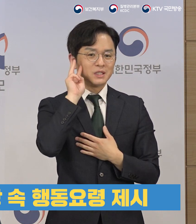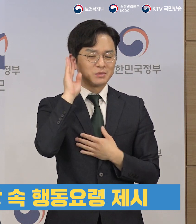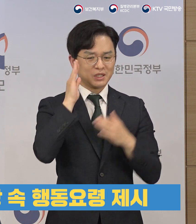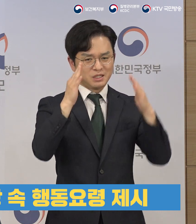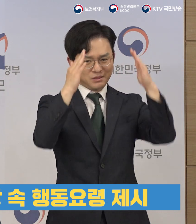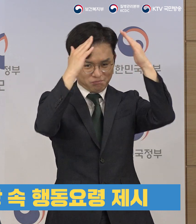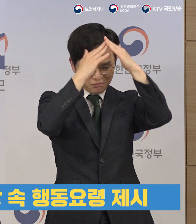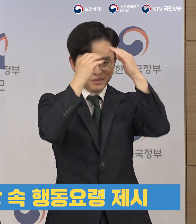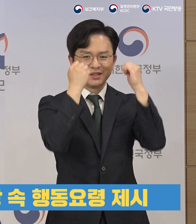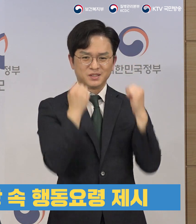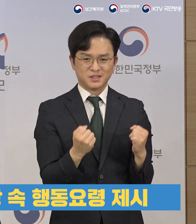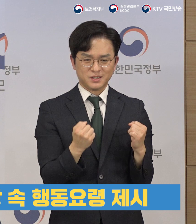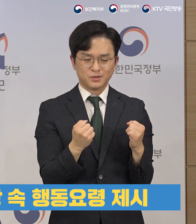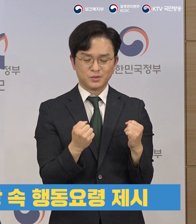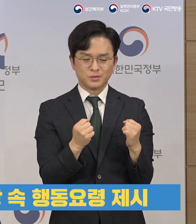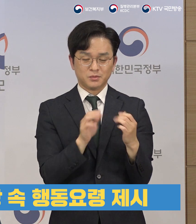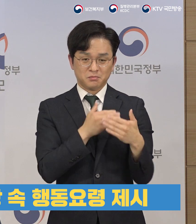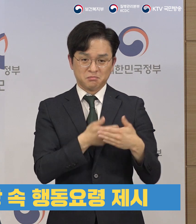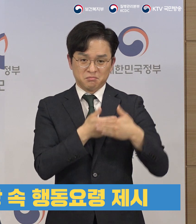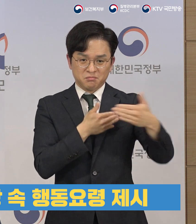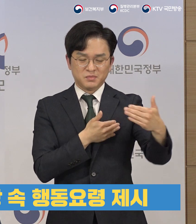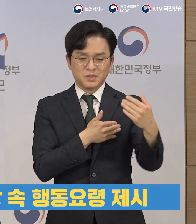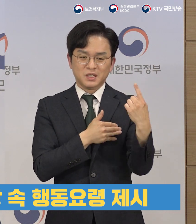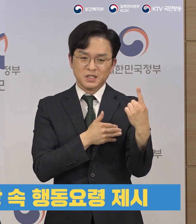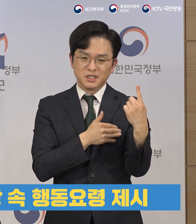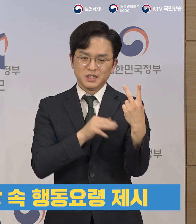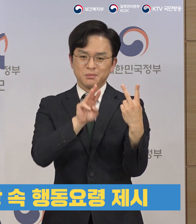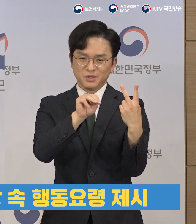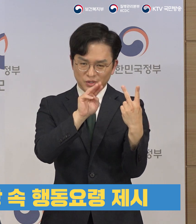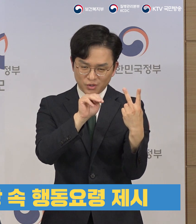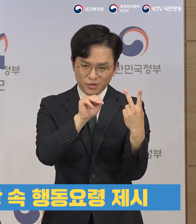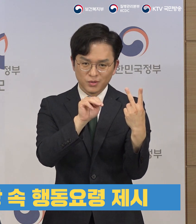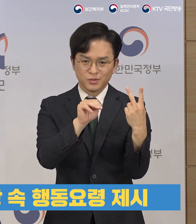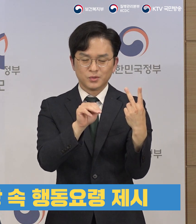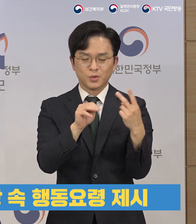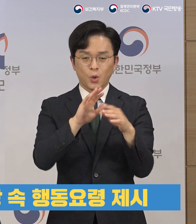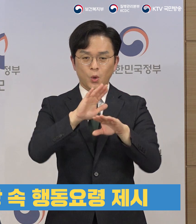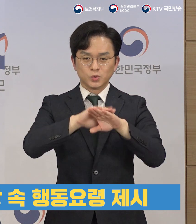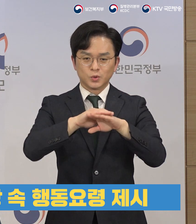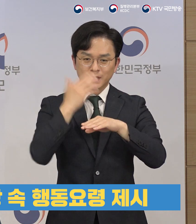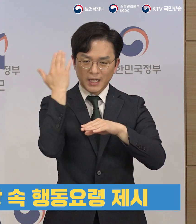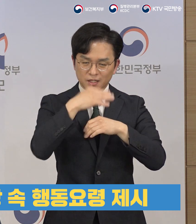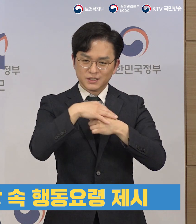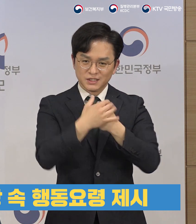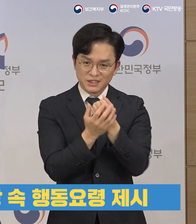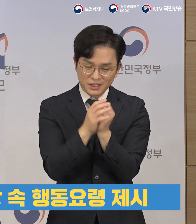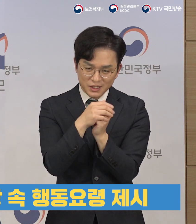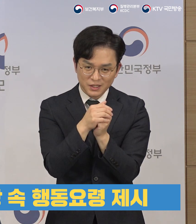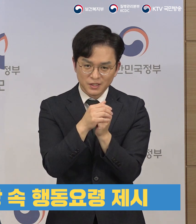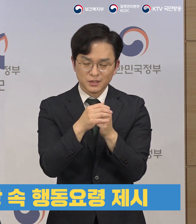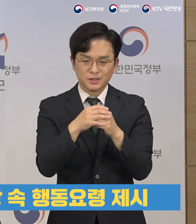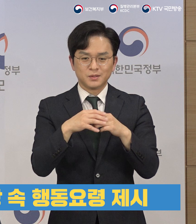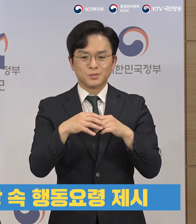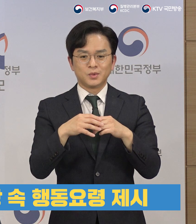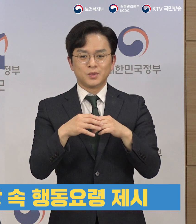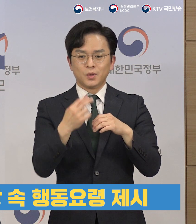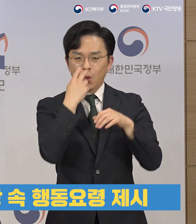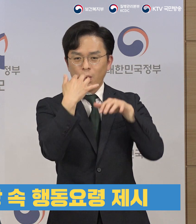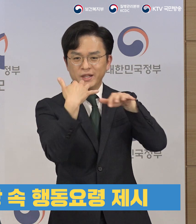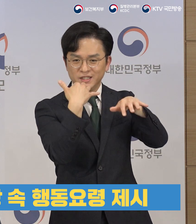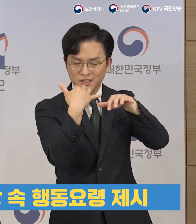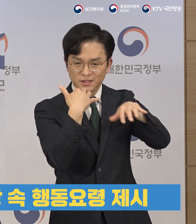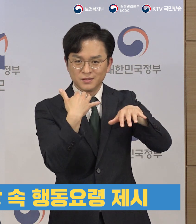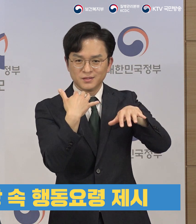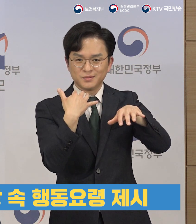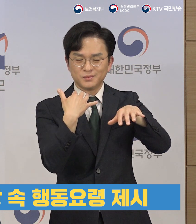개인방 유의 기본 수칙은 아프면 341 집에 머무르기 1 2m 에 글이 2기 손 식기와